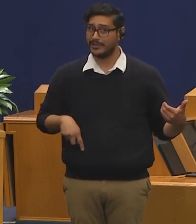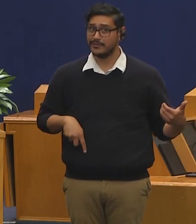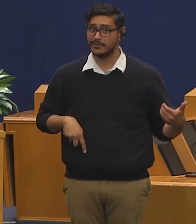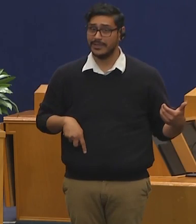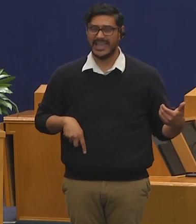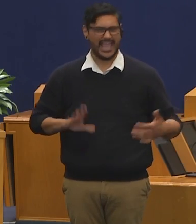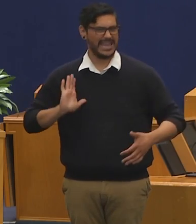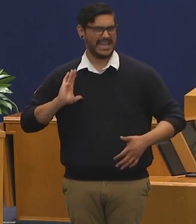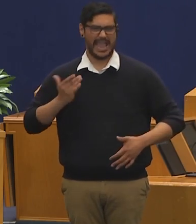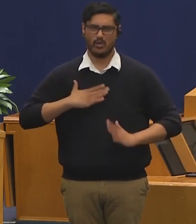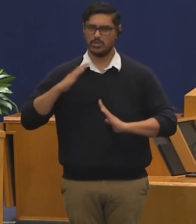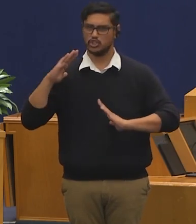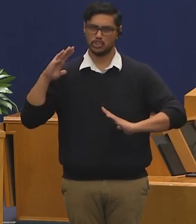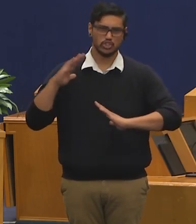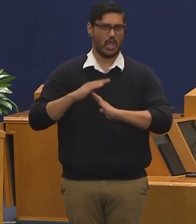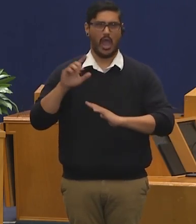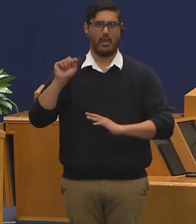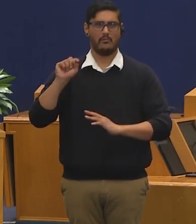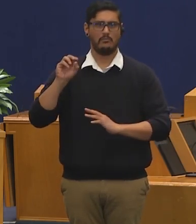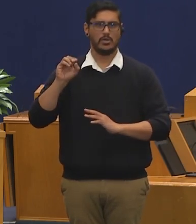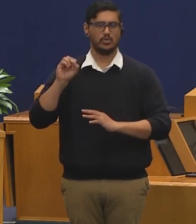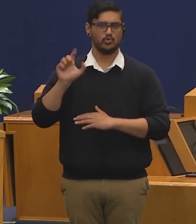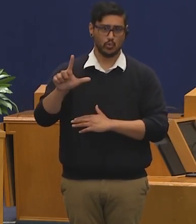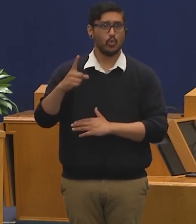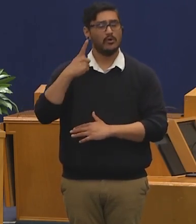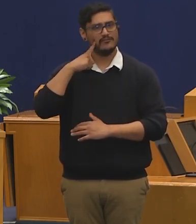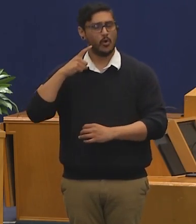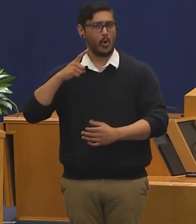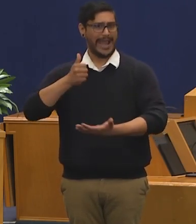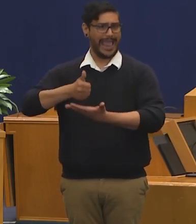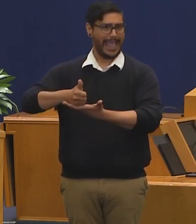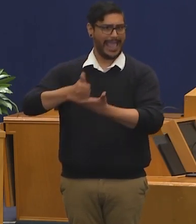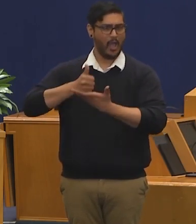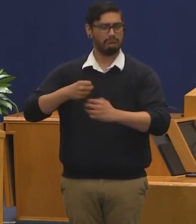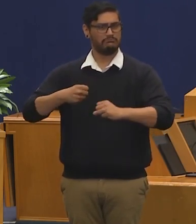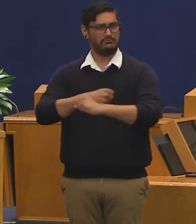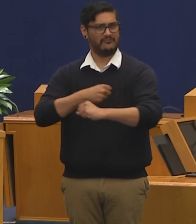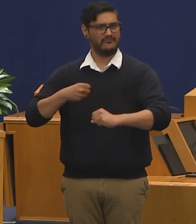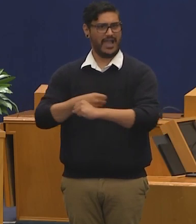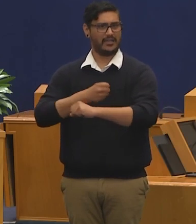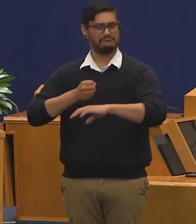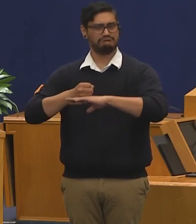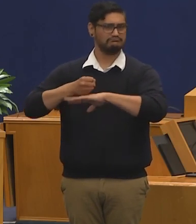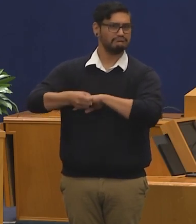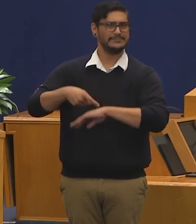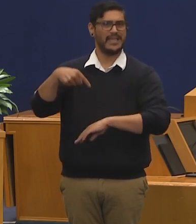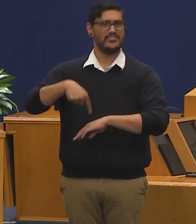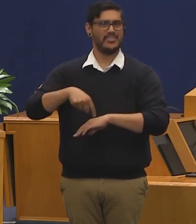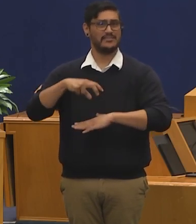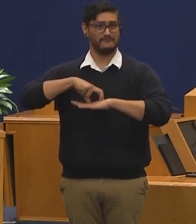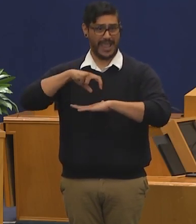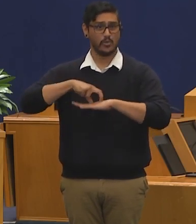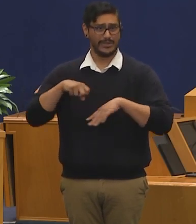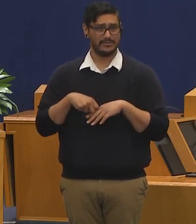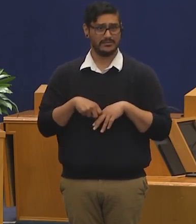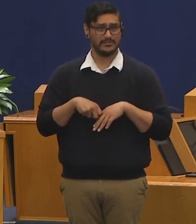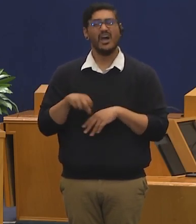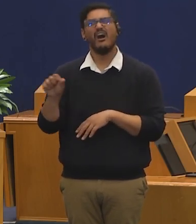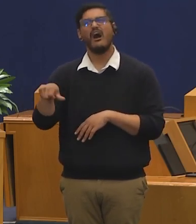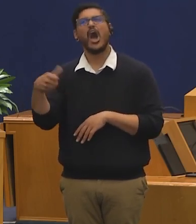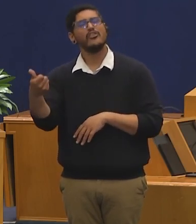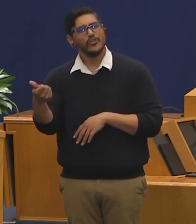tenemos en combatir este virus. Otras directivas de salud pública como la